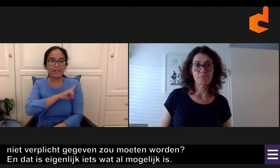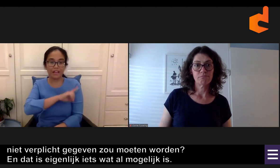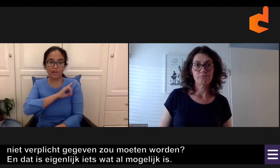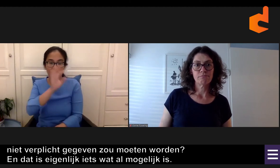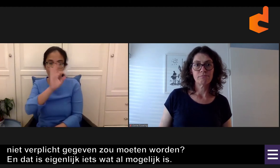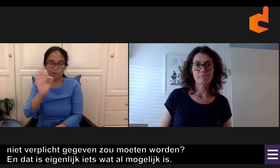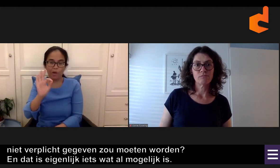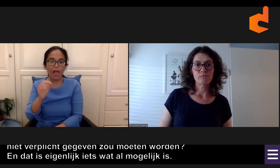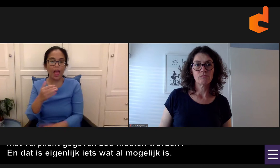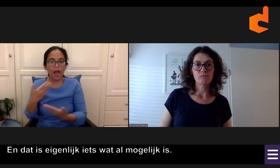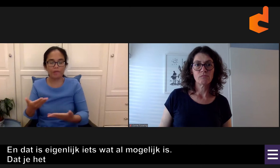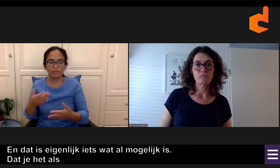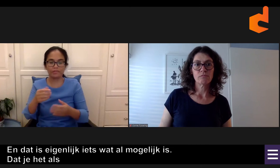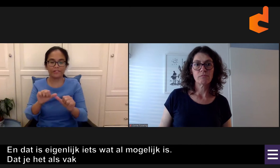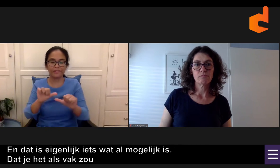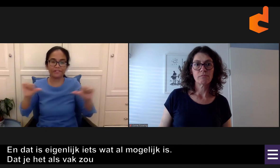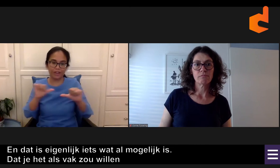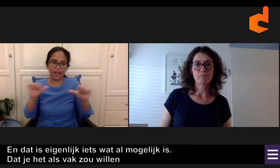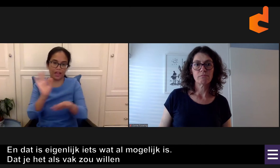Dat je het als vak zou willen geven op een reguliere school,